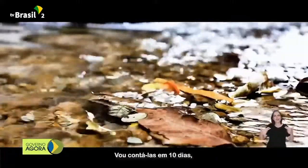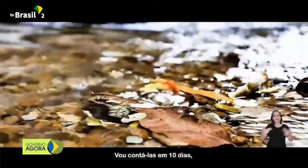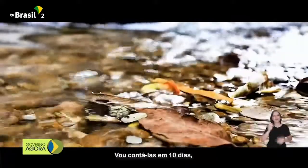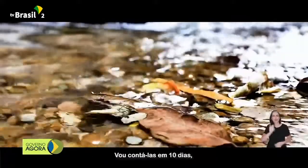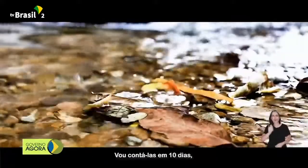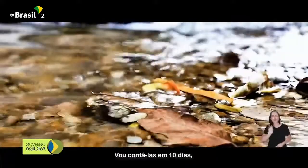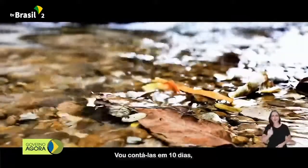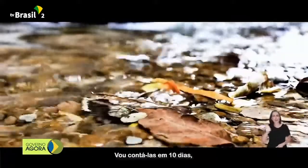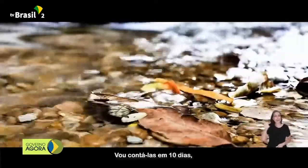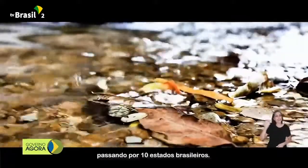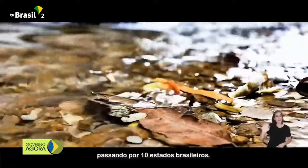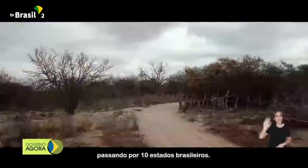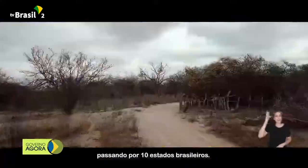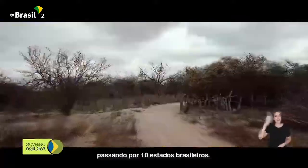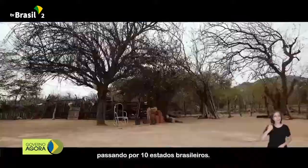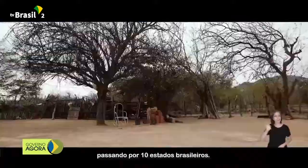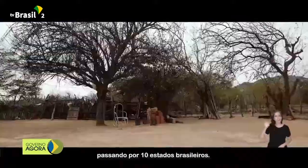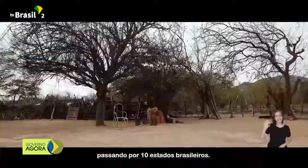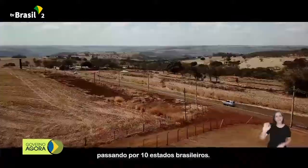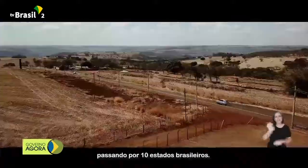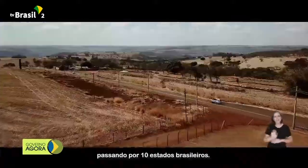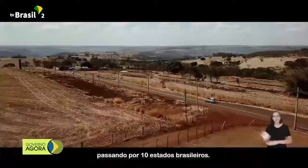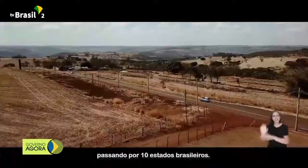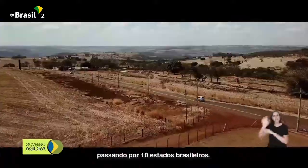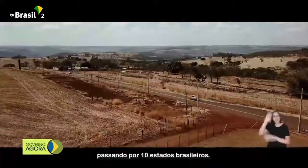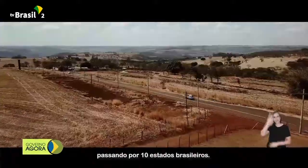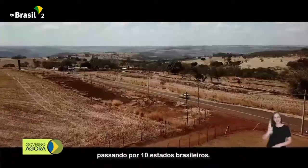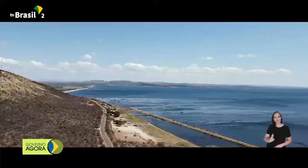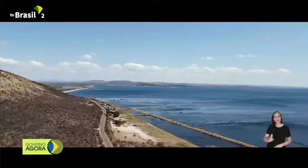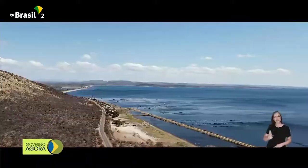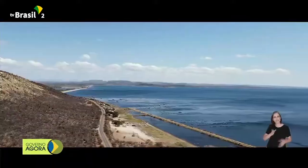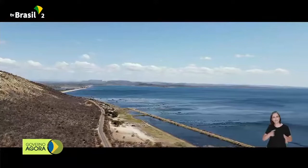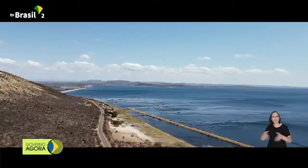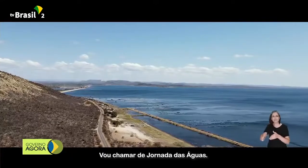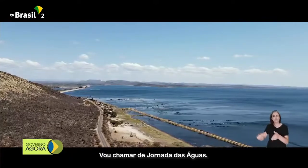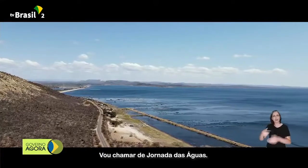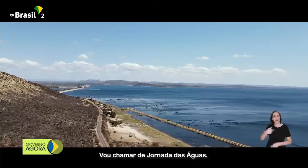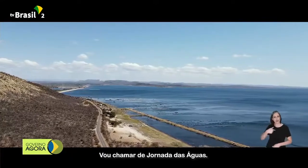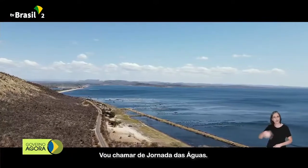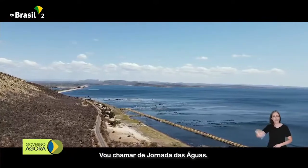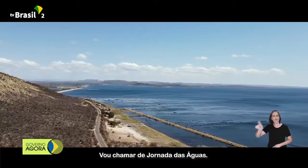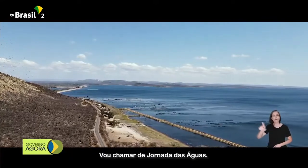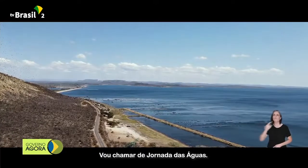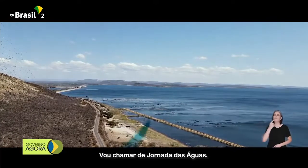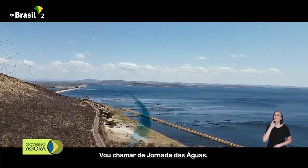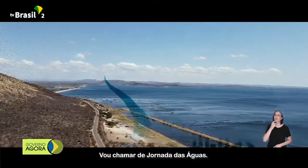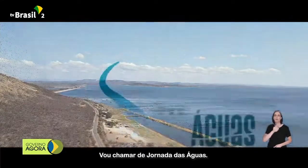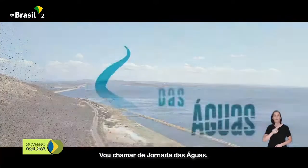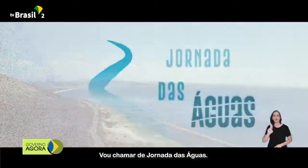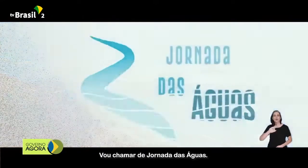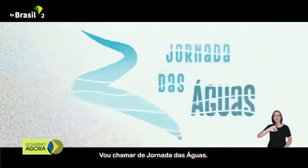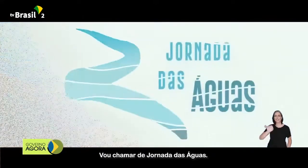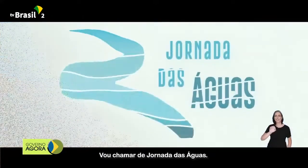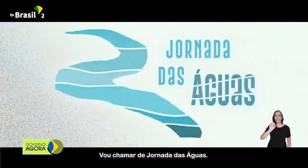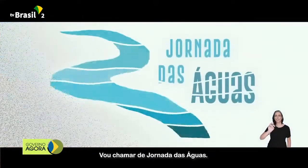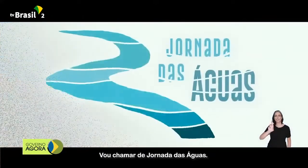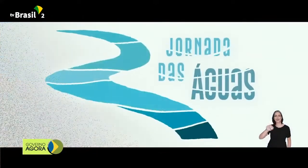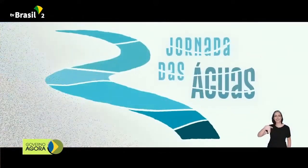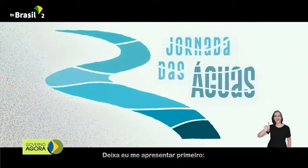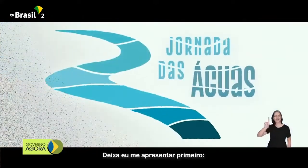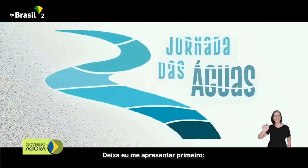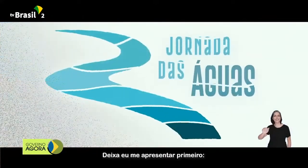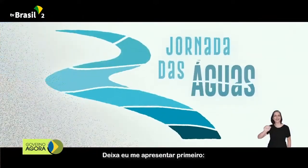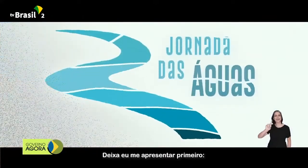Vou contá-las em 10 dias, passando por 10 estados brasileiros. Vou chamar de Jornada das